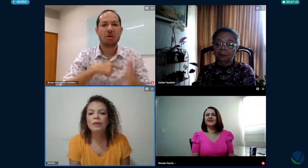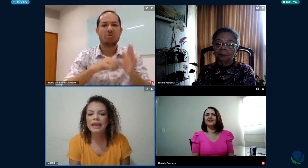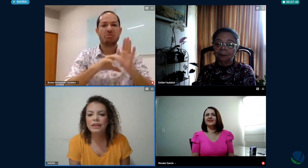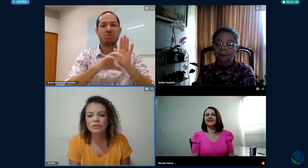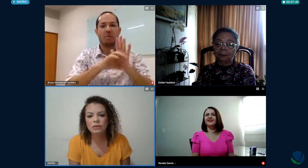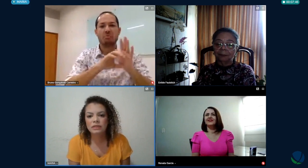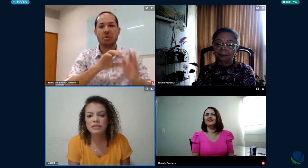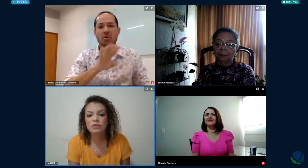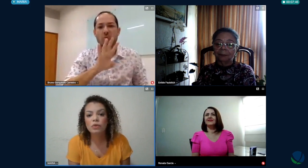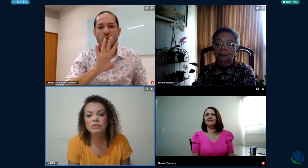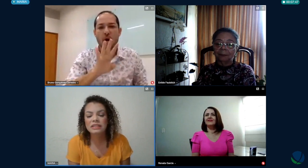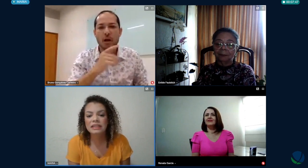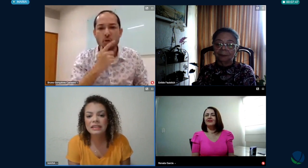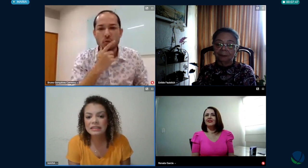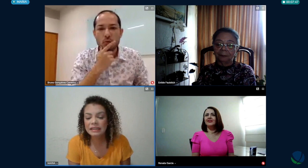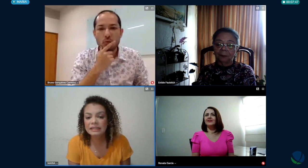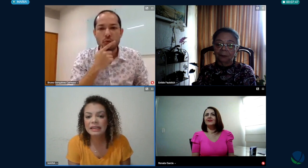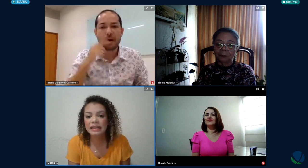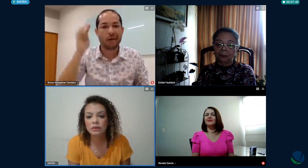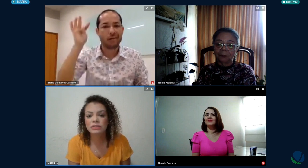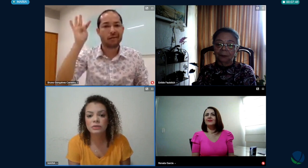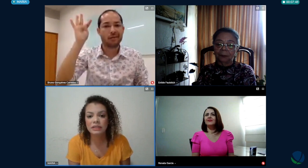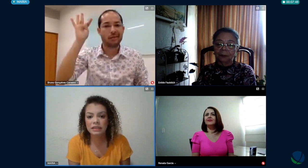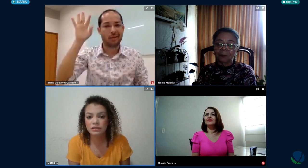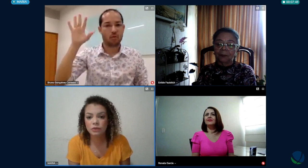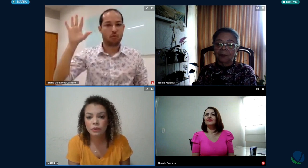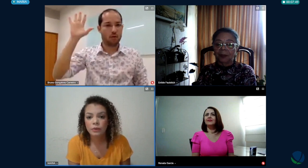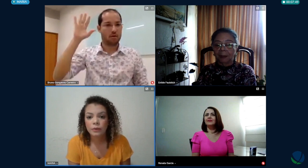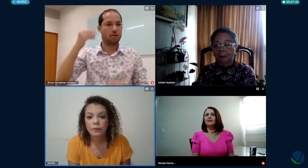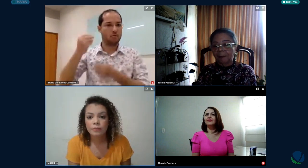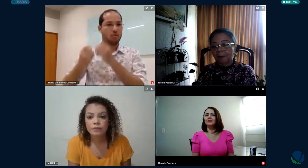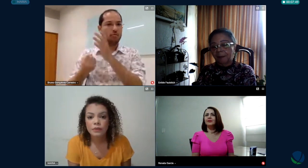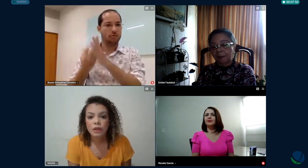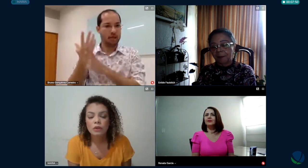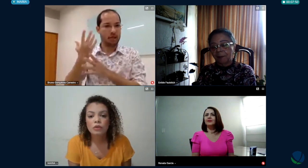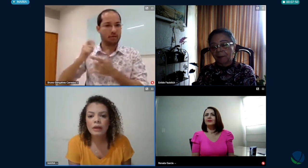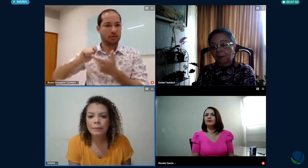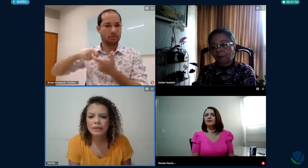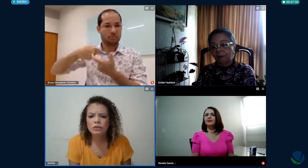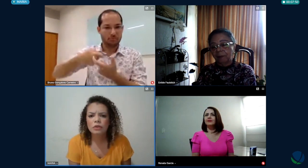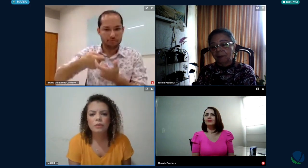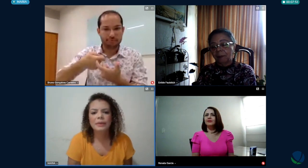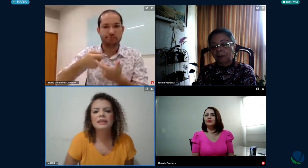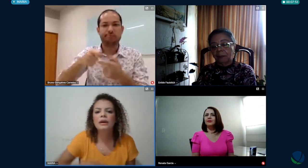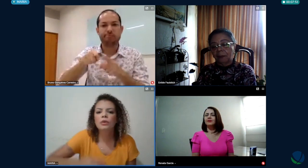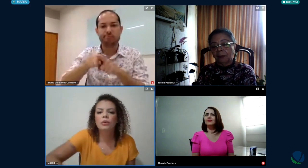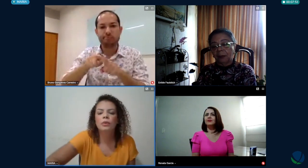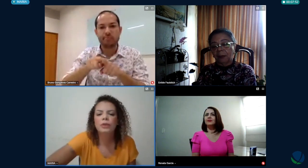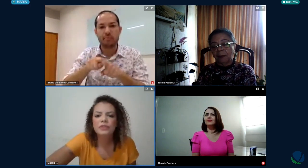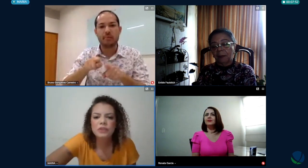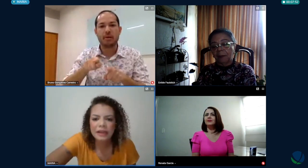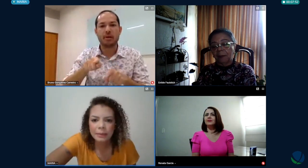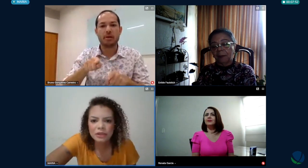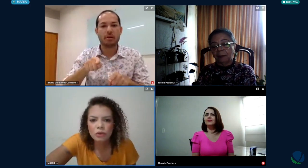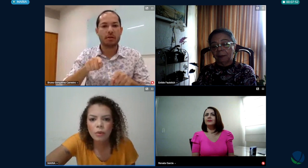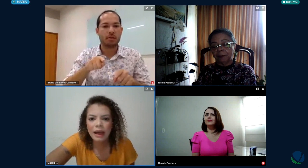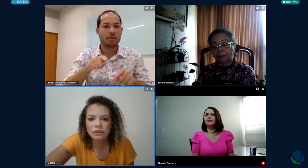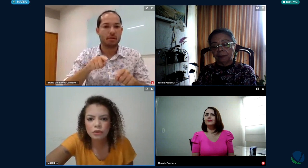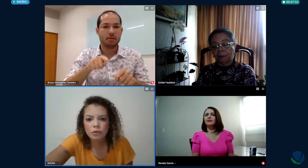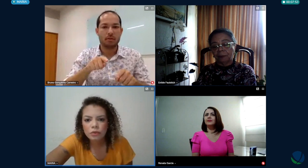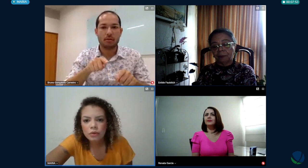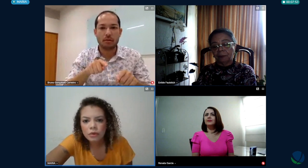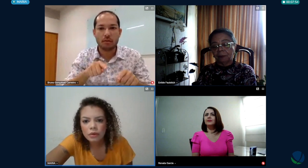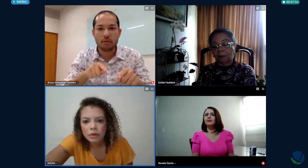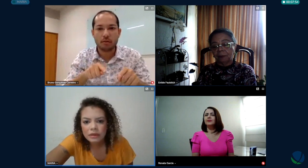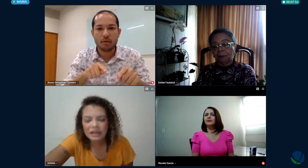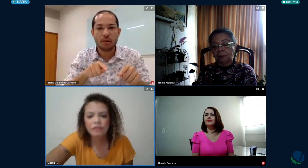Eu mergulhei no seu texto, eu consegui entender o seu texto. No capítulo... Perdão, professora, é capítulo